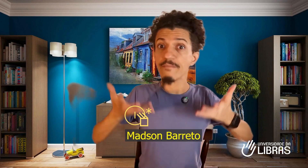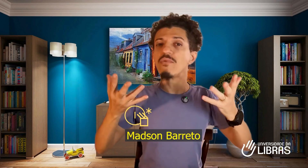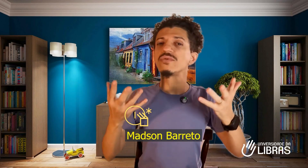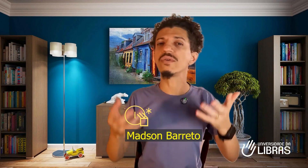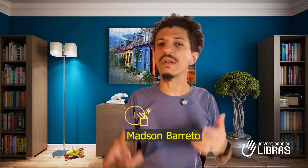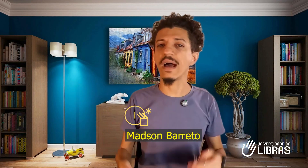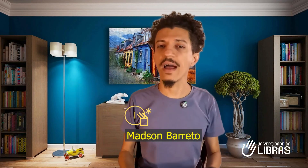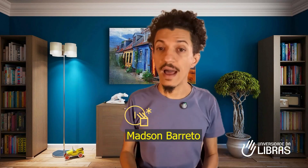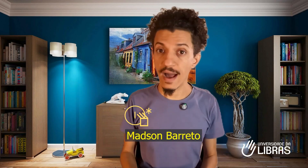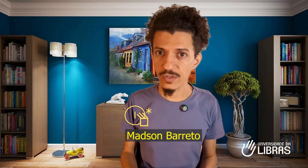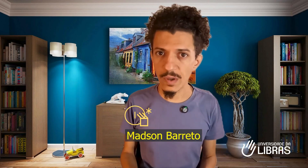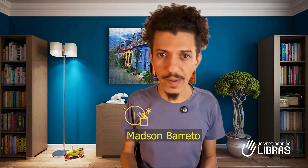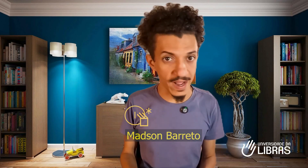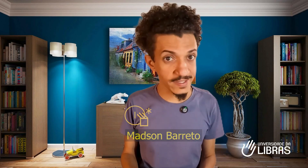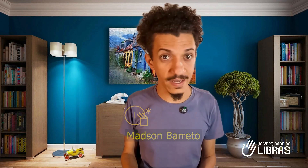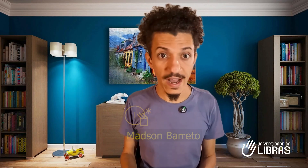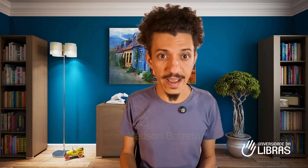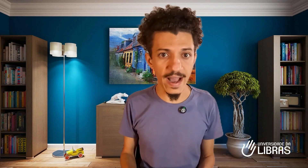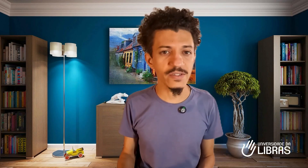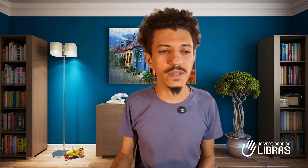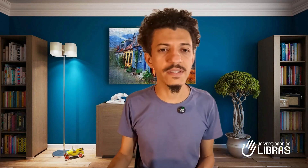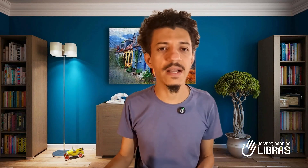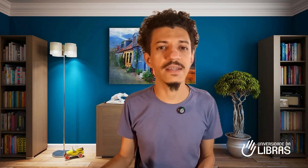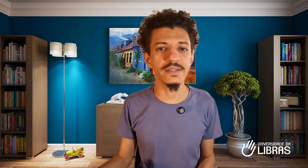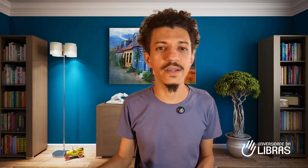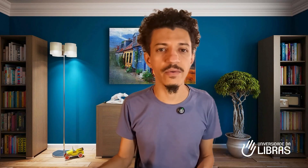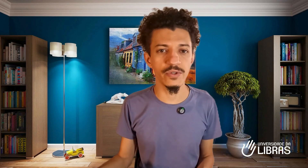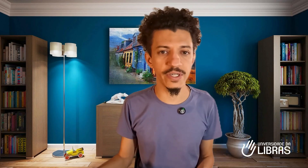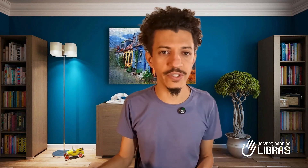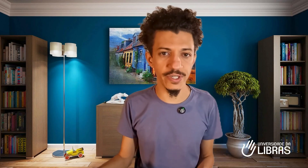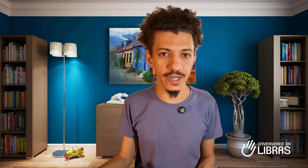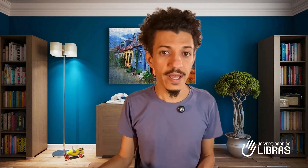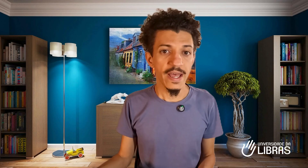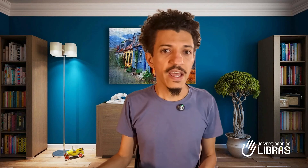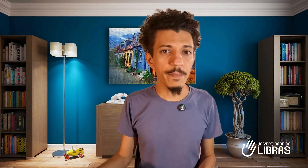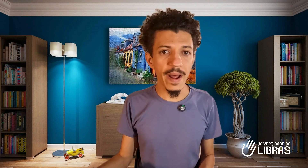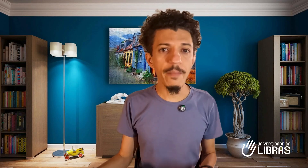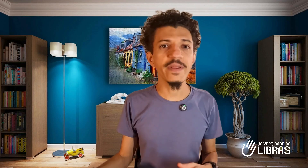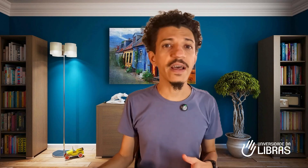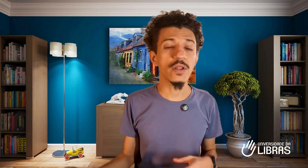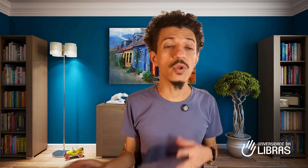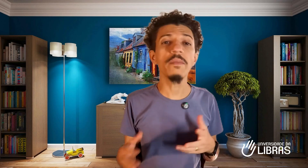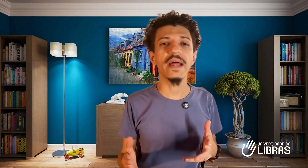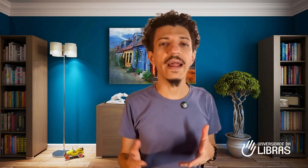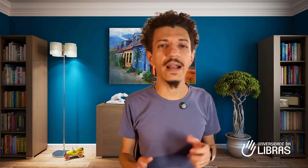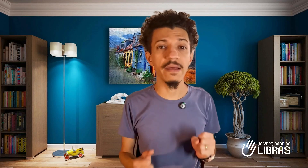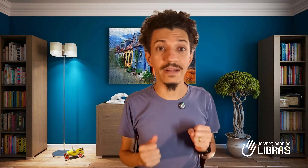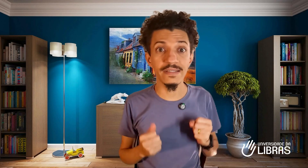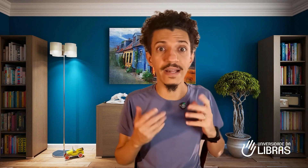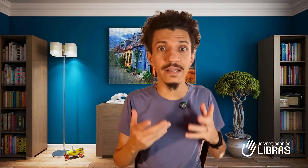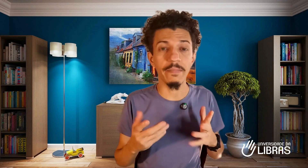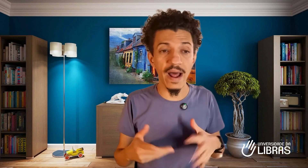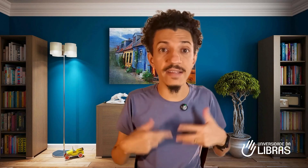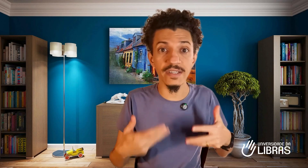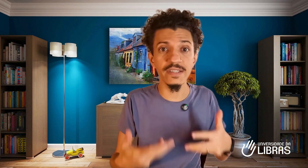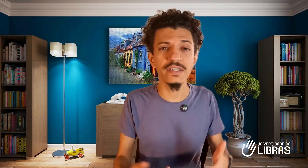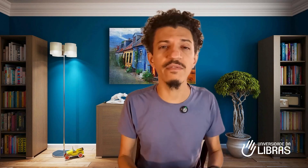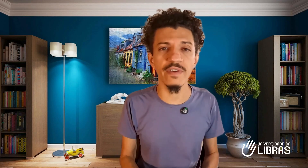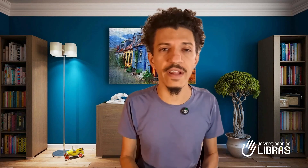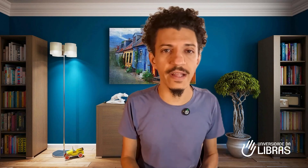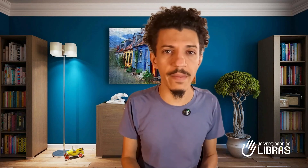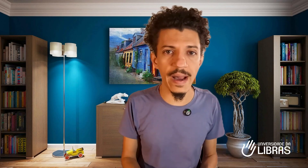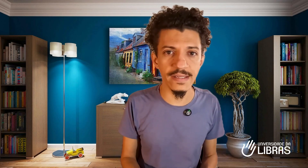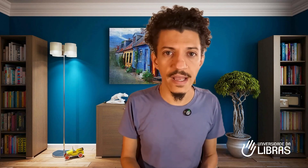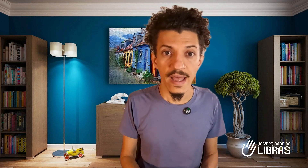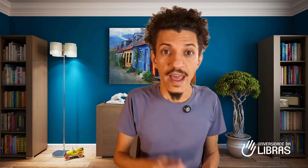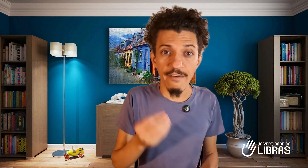vai impulsionar a sua prática e a sua sinalização no dia a dia. E para poder dominar a Libras, ter essa prática e se desenvolver